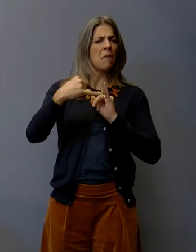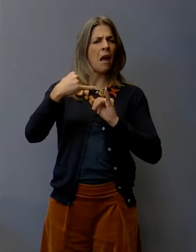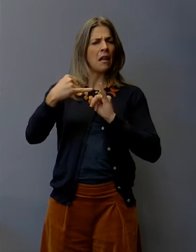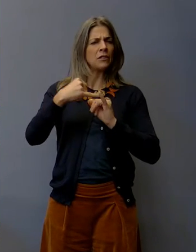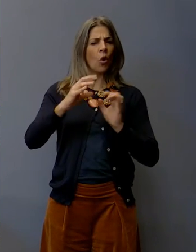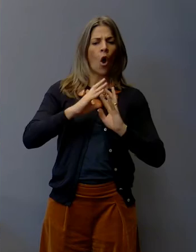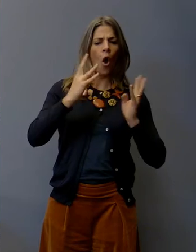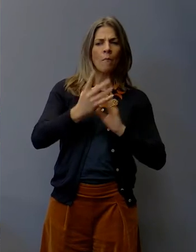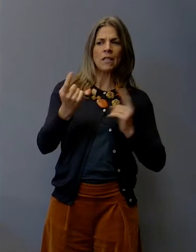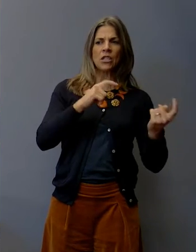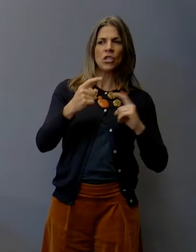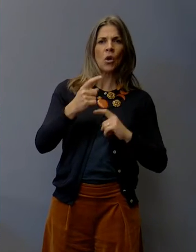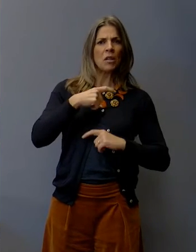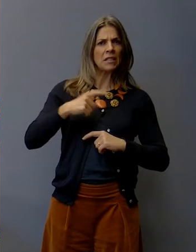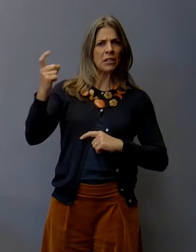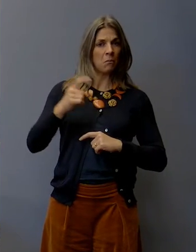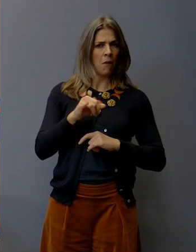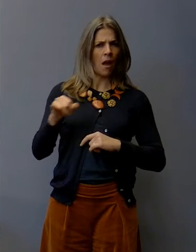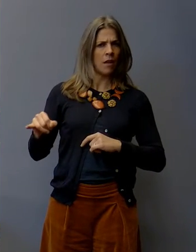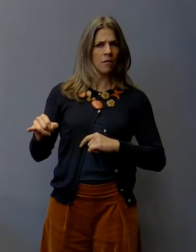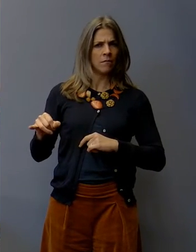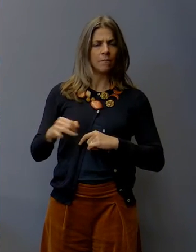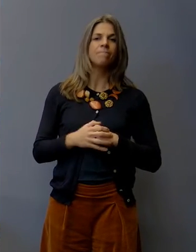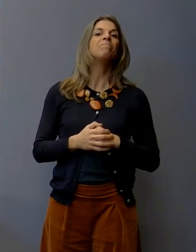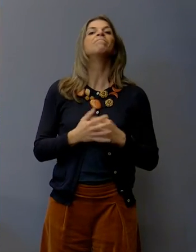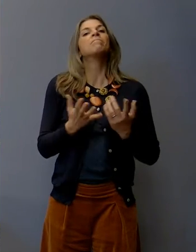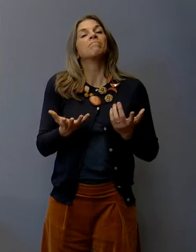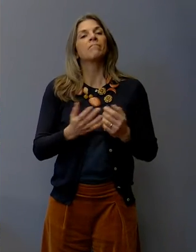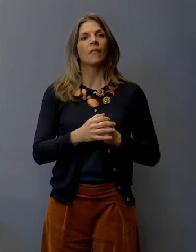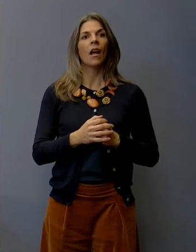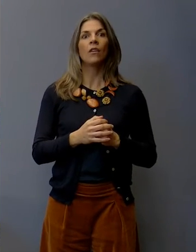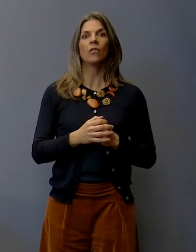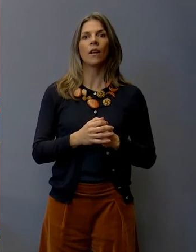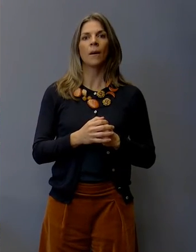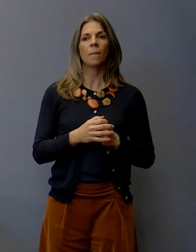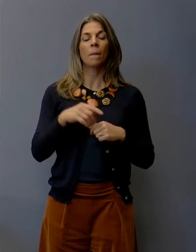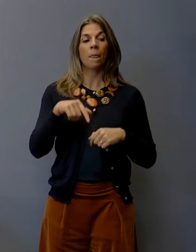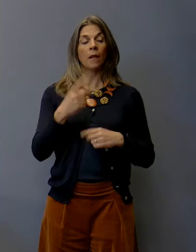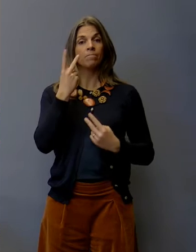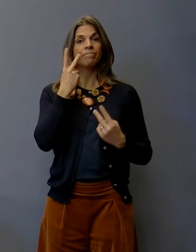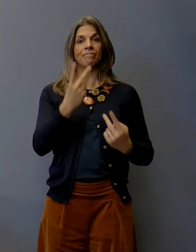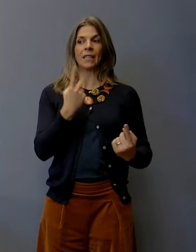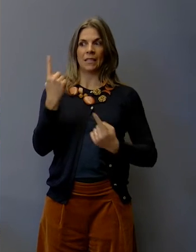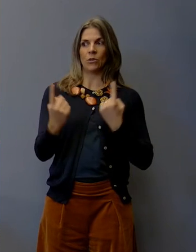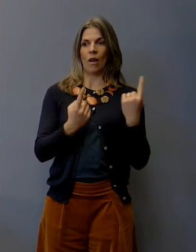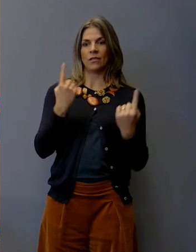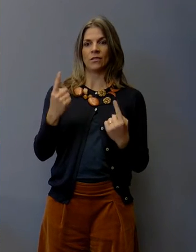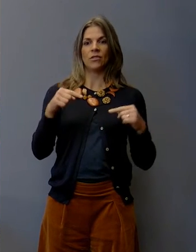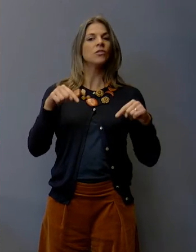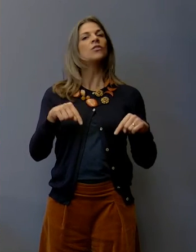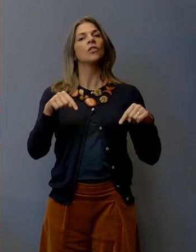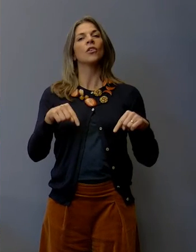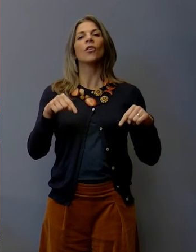è chiaro che dinanzi a questa situazione noi crediamo che voi abbiate gestito in alcuni casi non